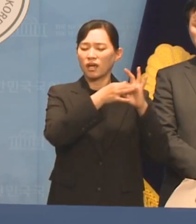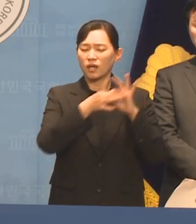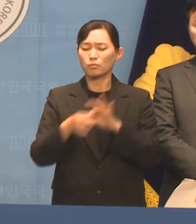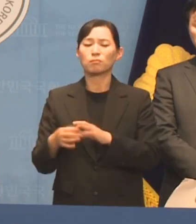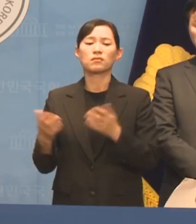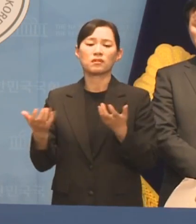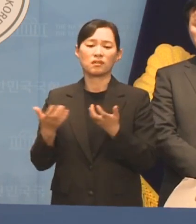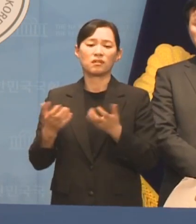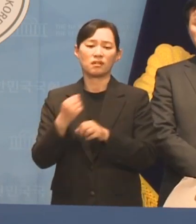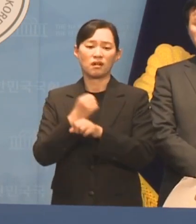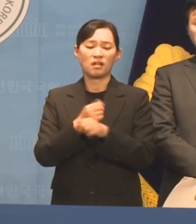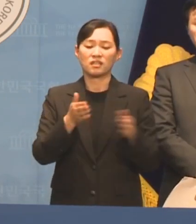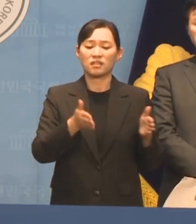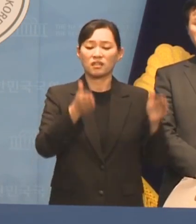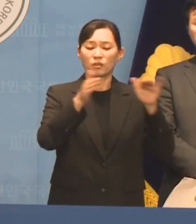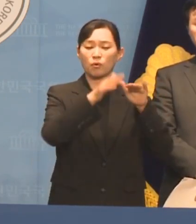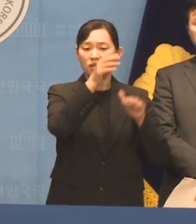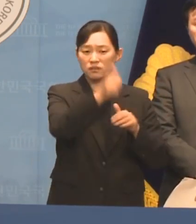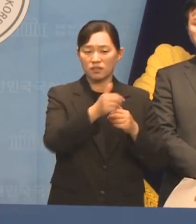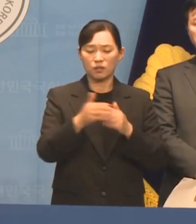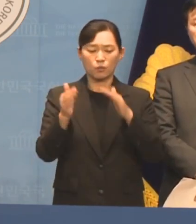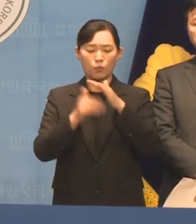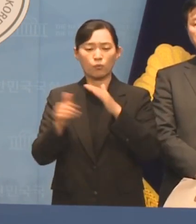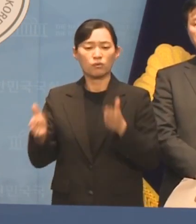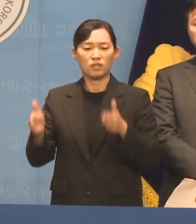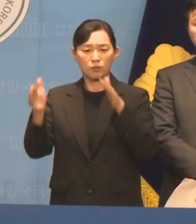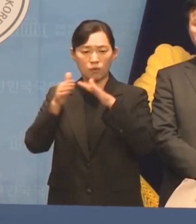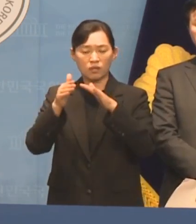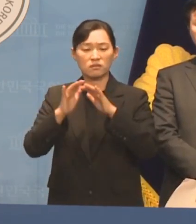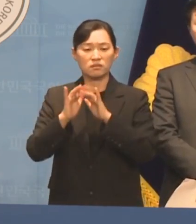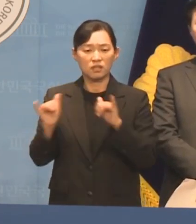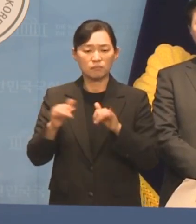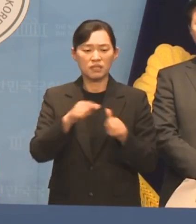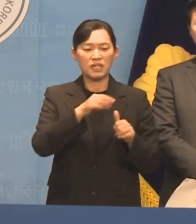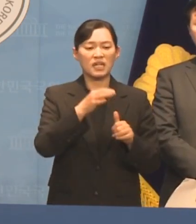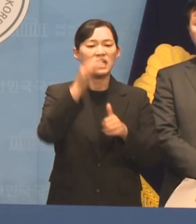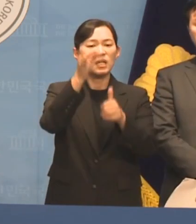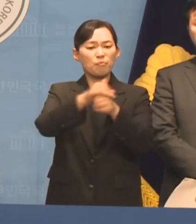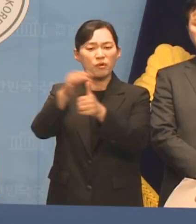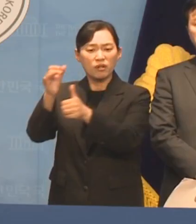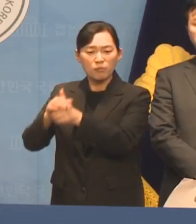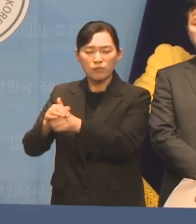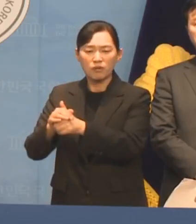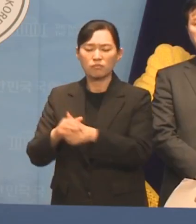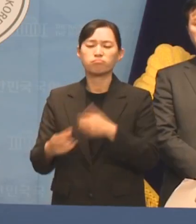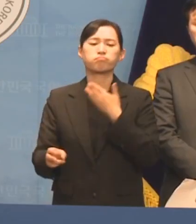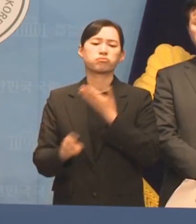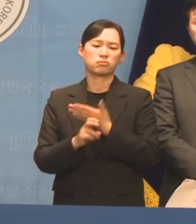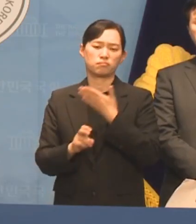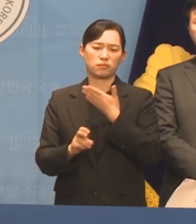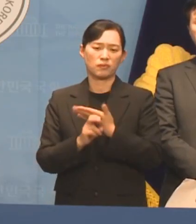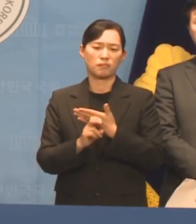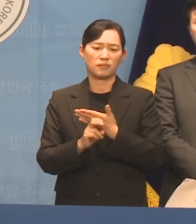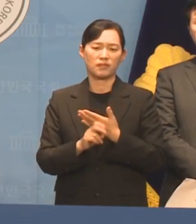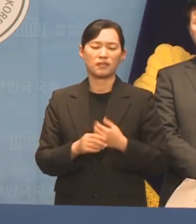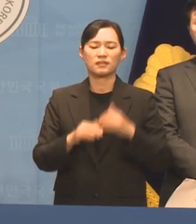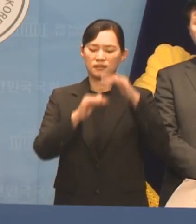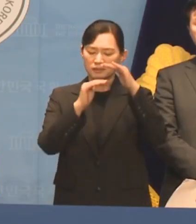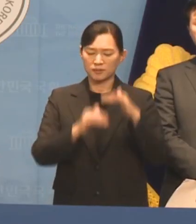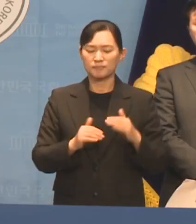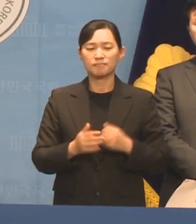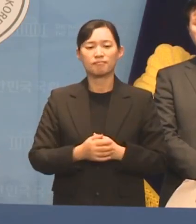할 기관장들과 공공기관의 인사들을 임명하는 것은 위헌이다라는